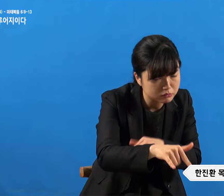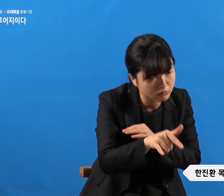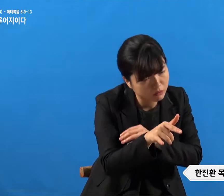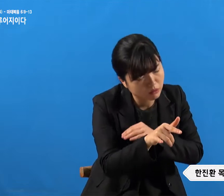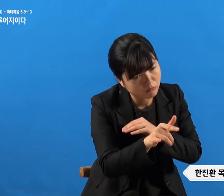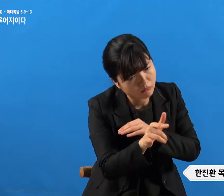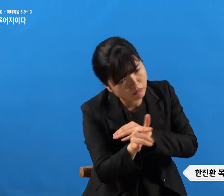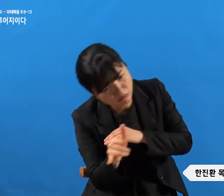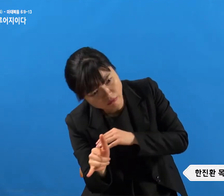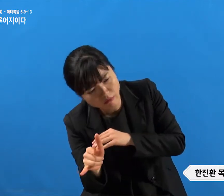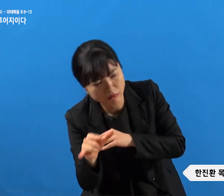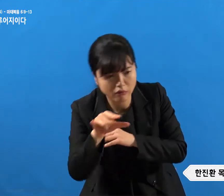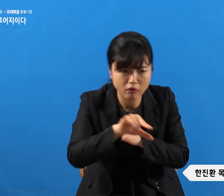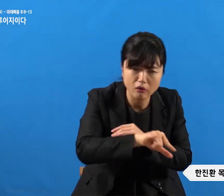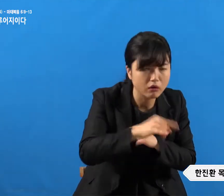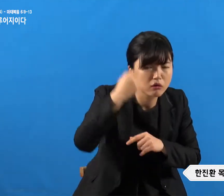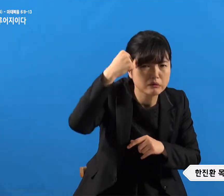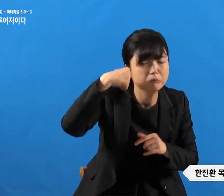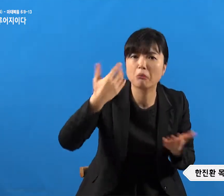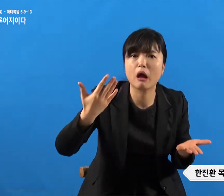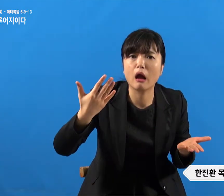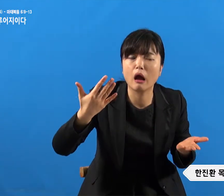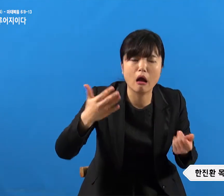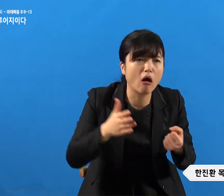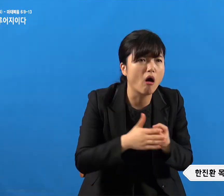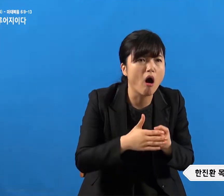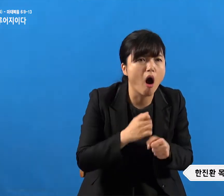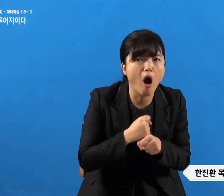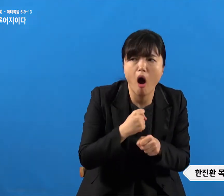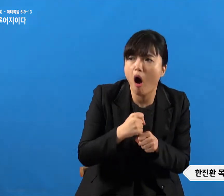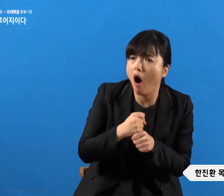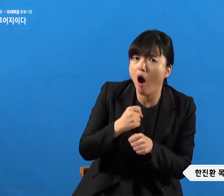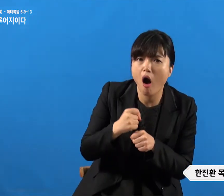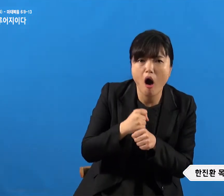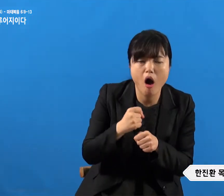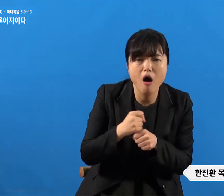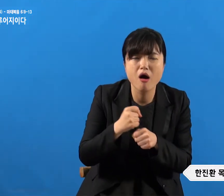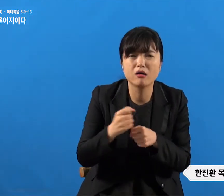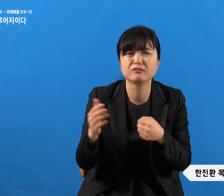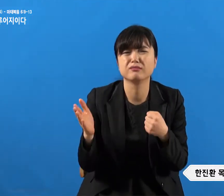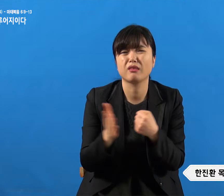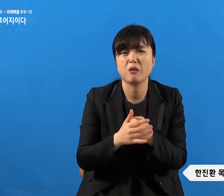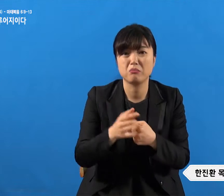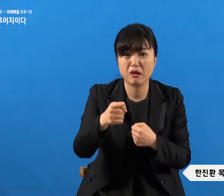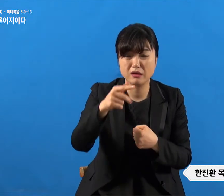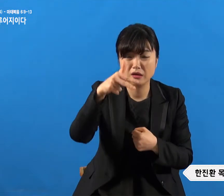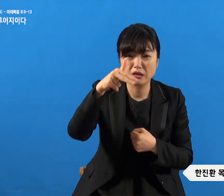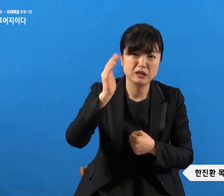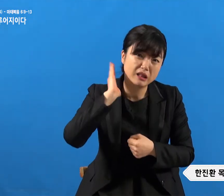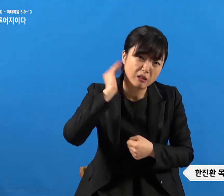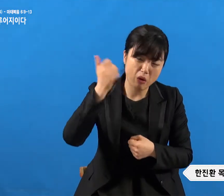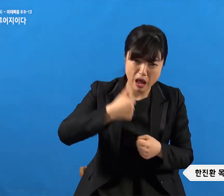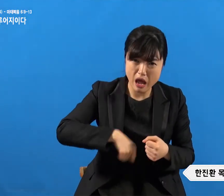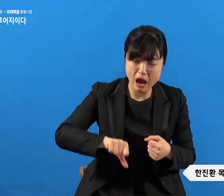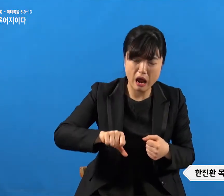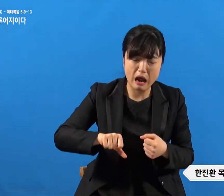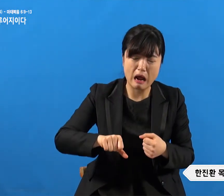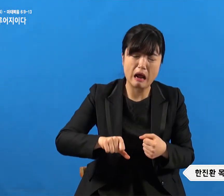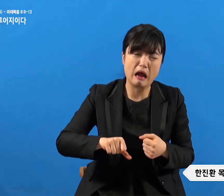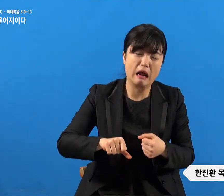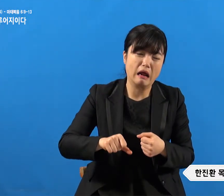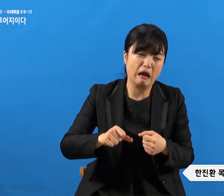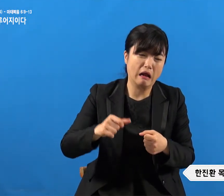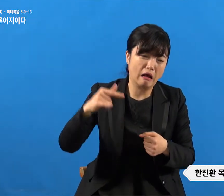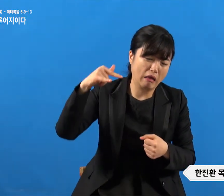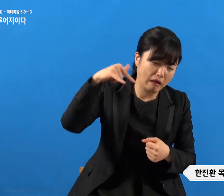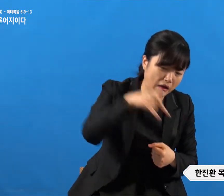오른쪽으로 가는지 옆으로 가는지 전혀 알지 못하게 됩니다. 존 F 케네디 2세에게 일어난 비극도 바로